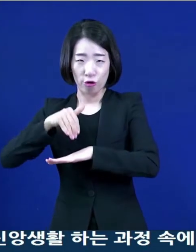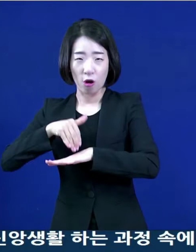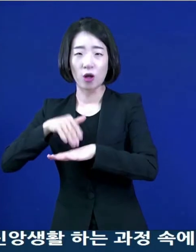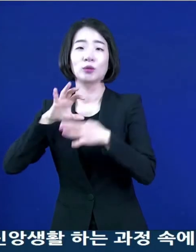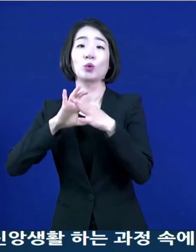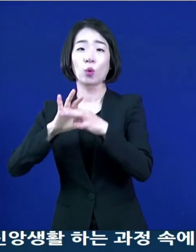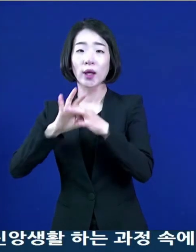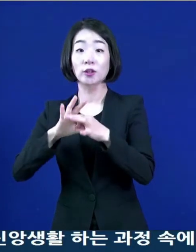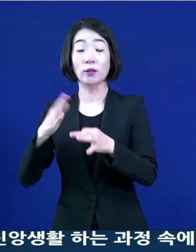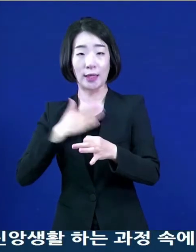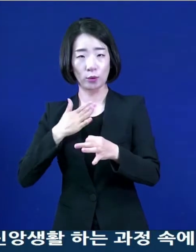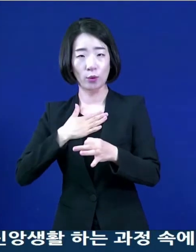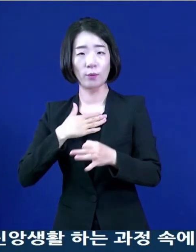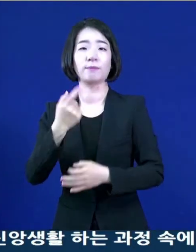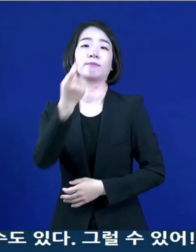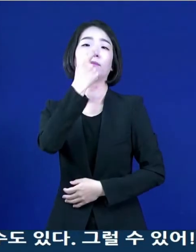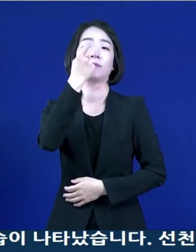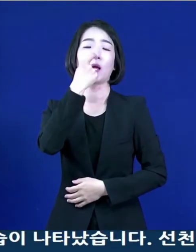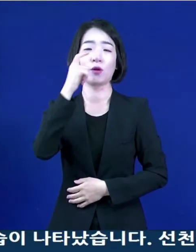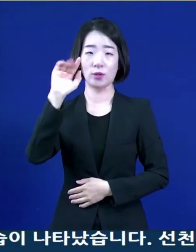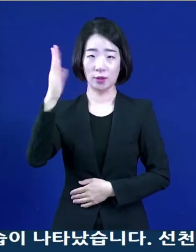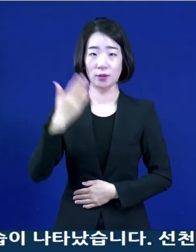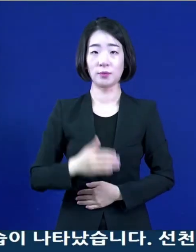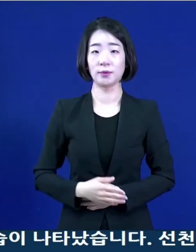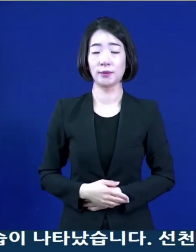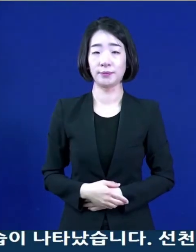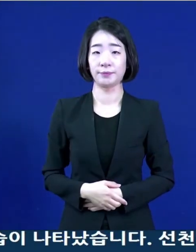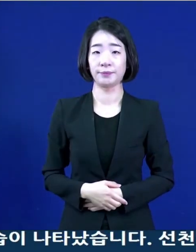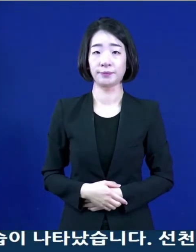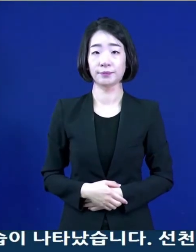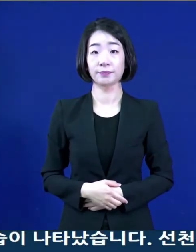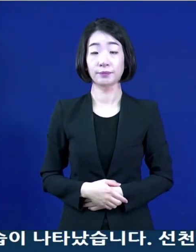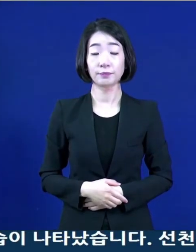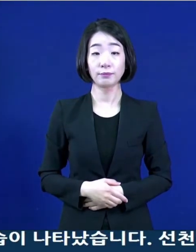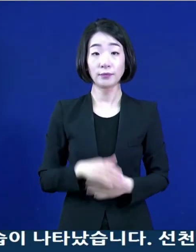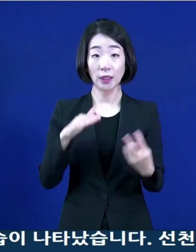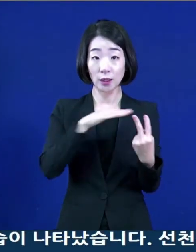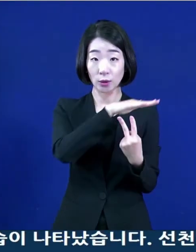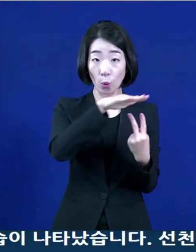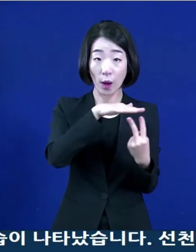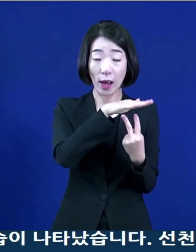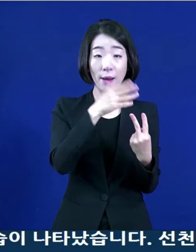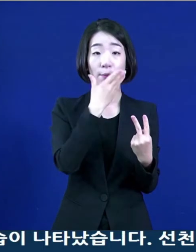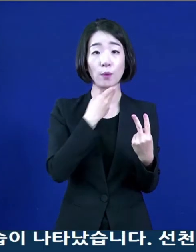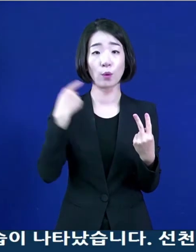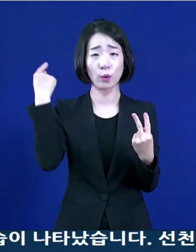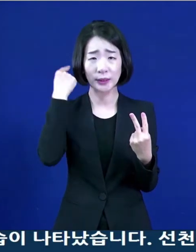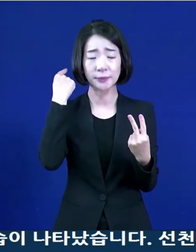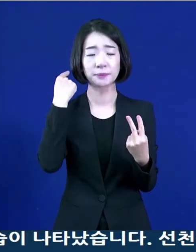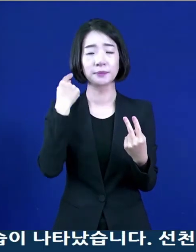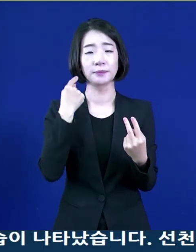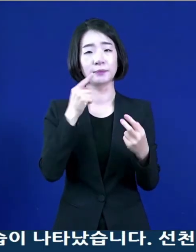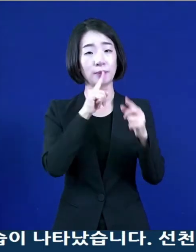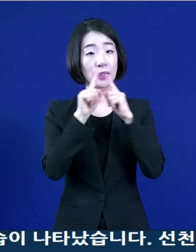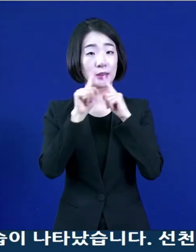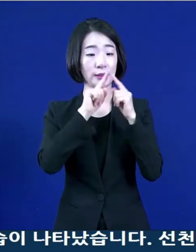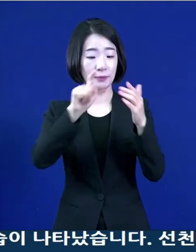의해서 습득된 것 같습니다. 특별히 요한복음을 쭉 다루는